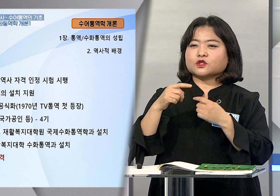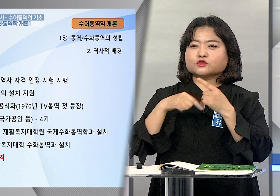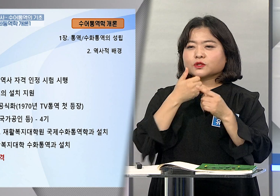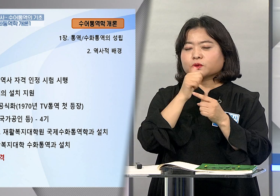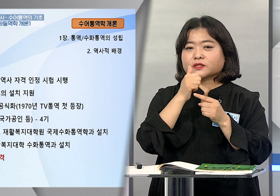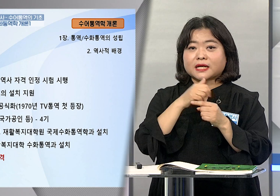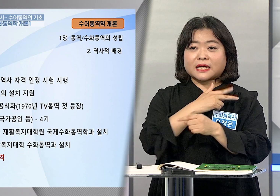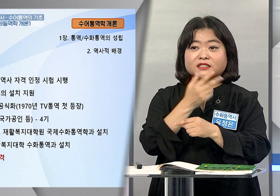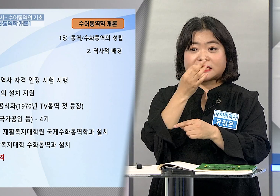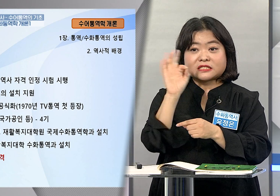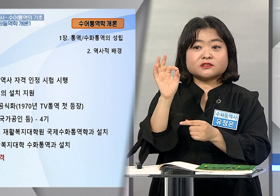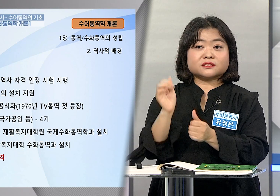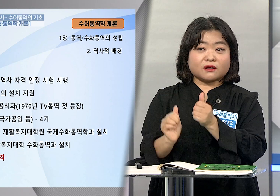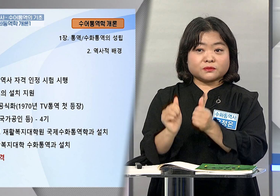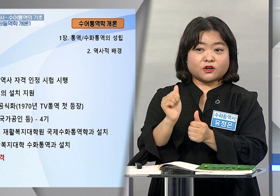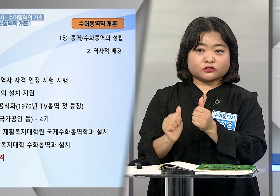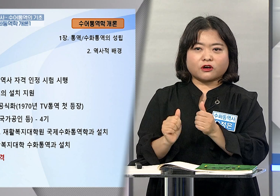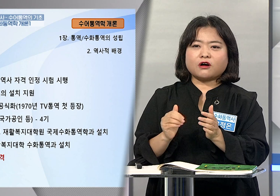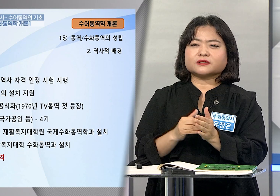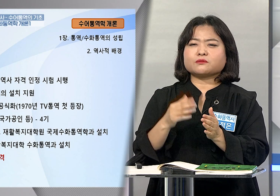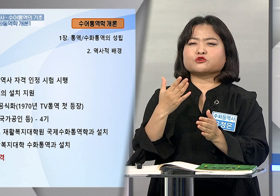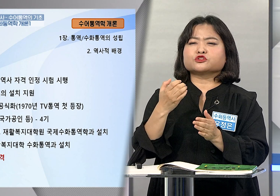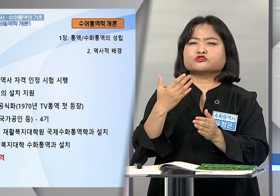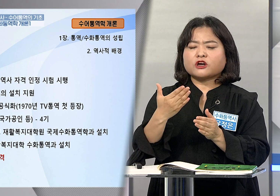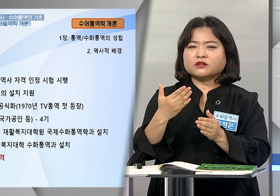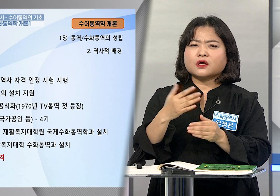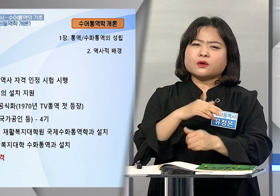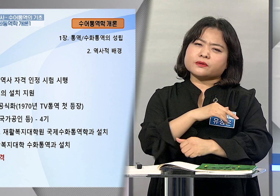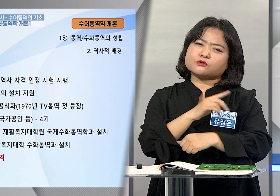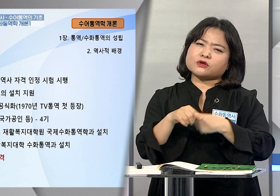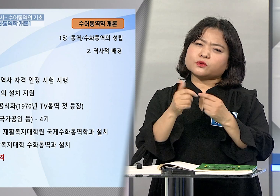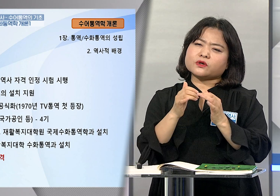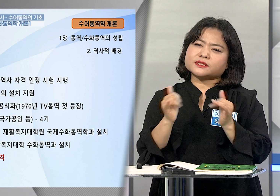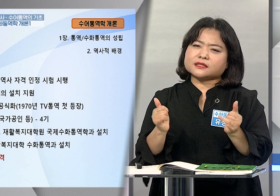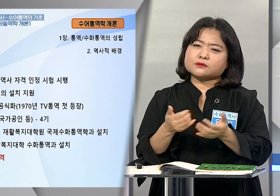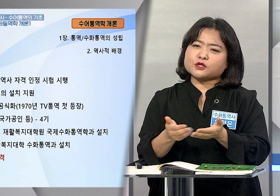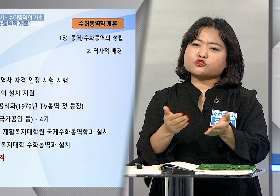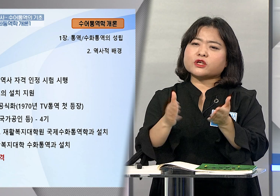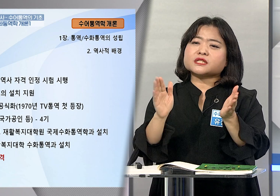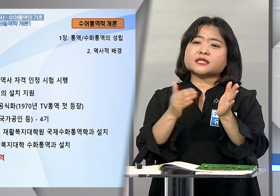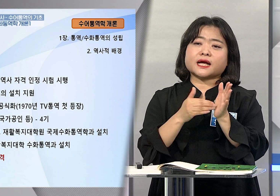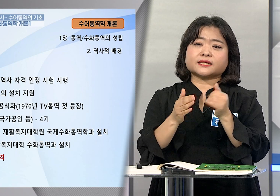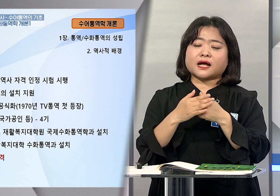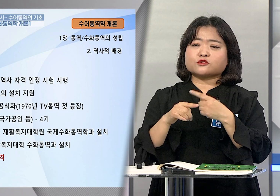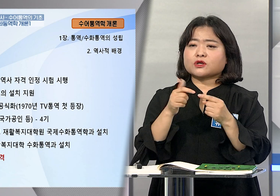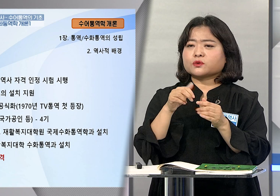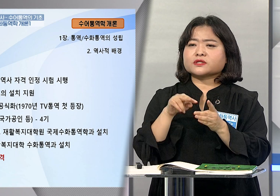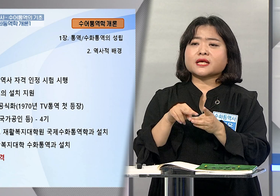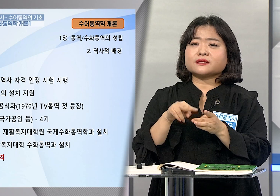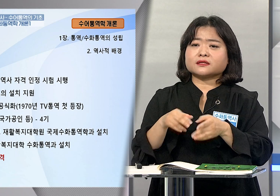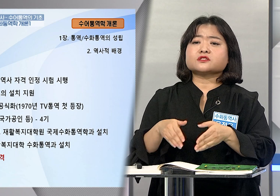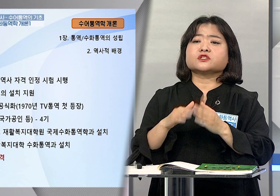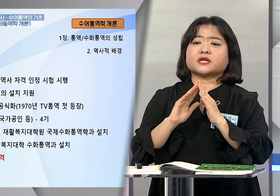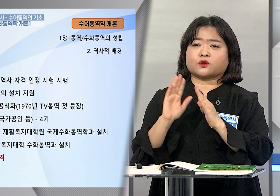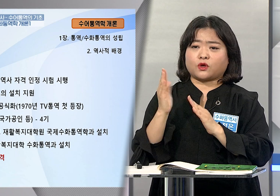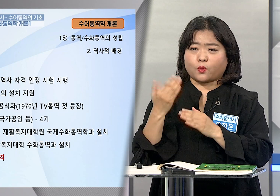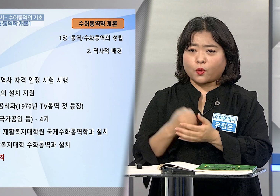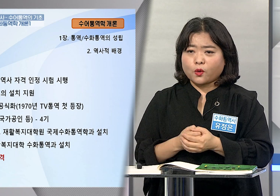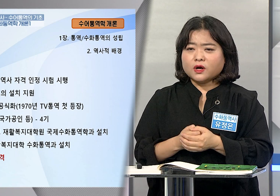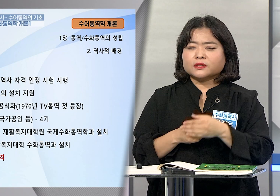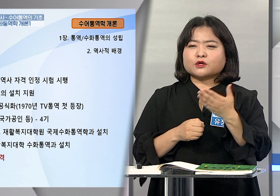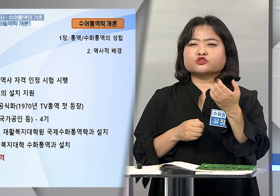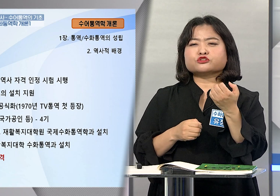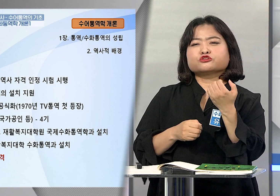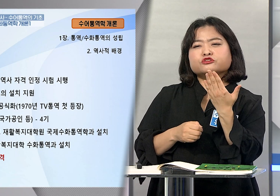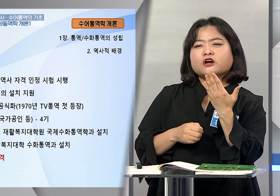97년 그렇죠. 수화 통역사 자격 인정 시험이었고요. 그다음에 99년 왜냐하면 수화 통역사들이 배출되기 시작하니까 수화 통역 센터를 설치하게